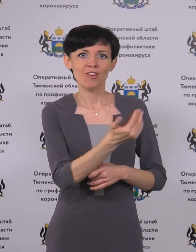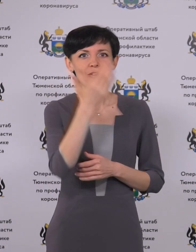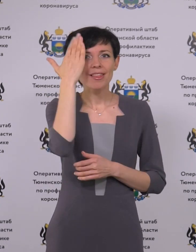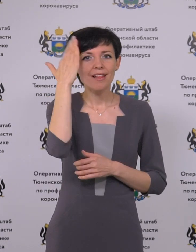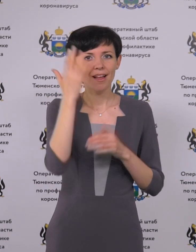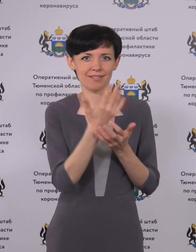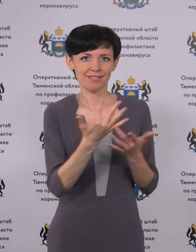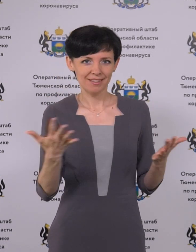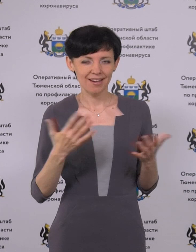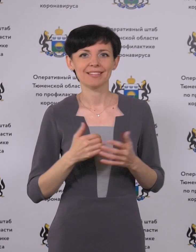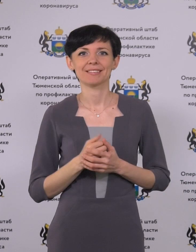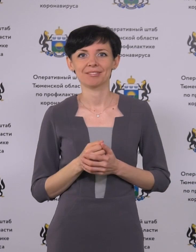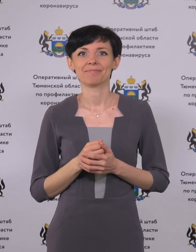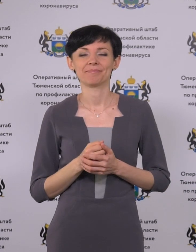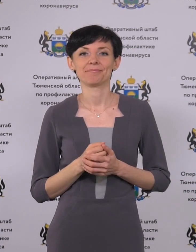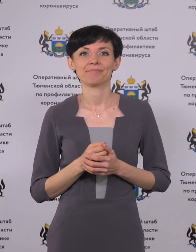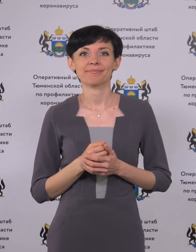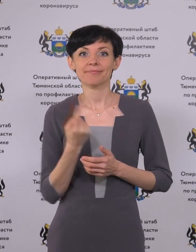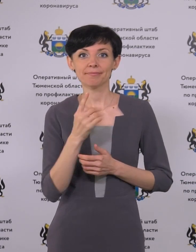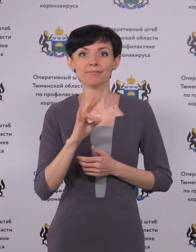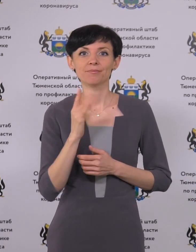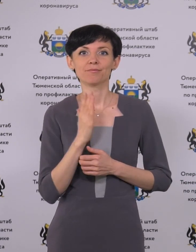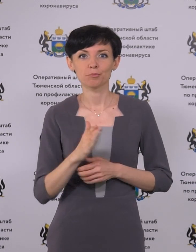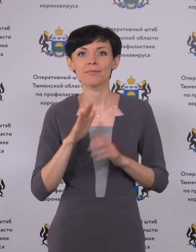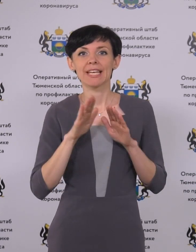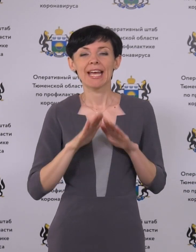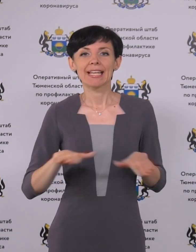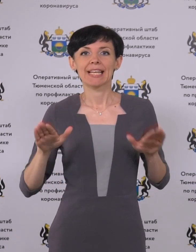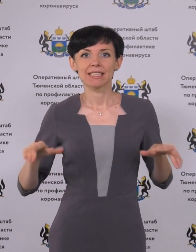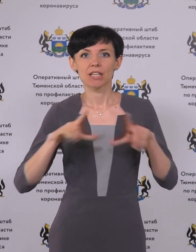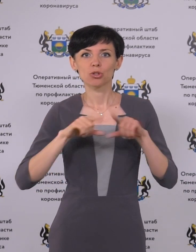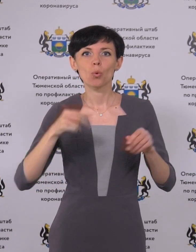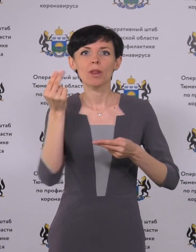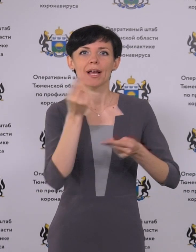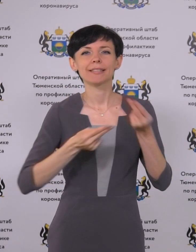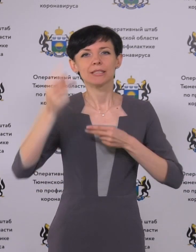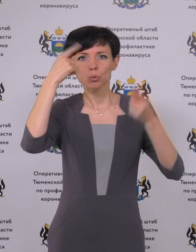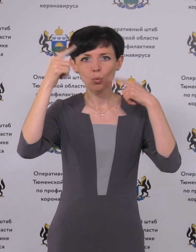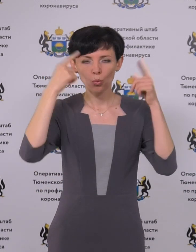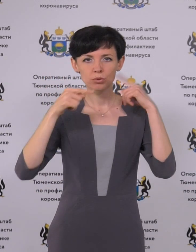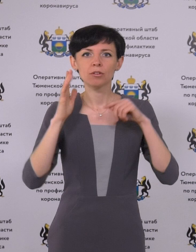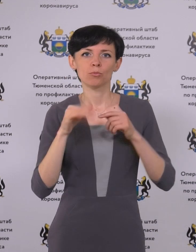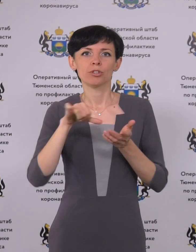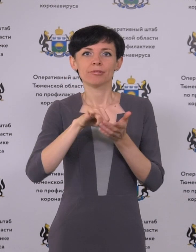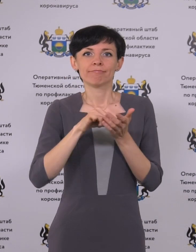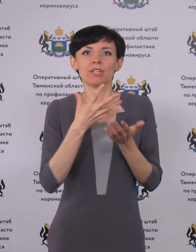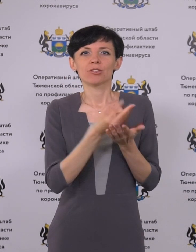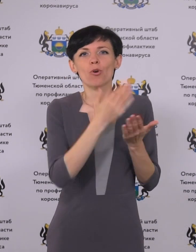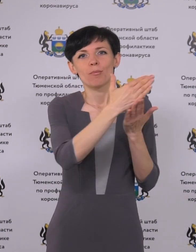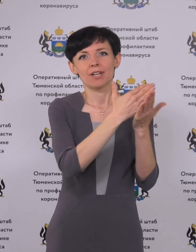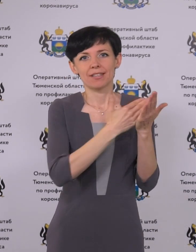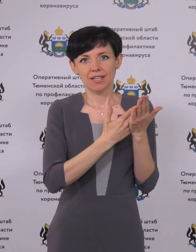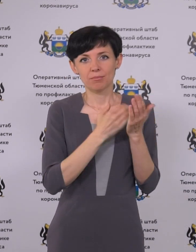официальных группах вконтакте детская школа искусств этюд приглашает на концертную программу фестиваль талантов а в